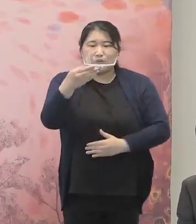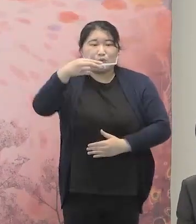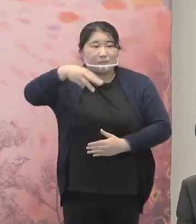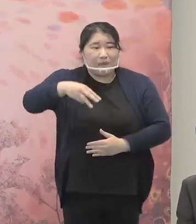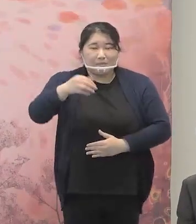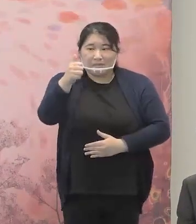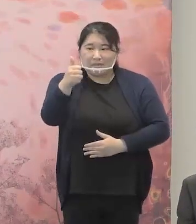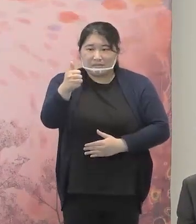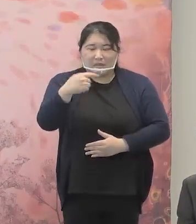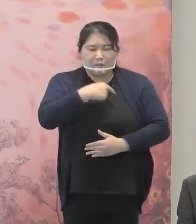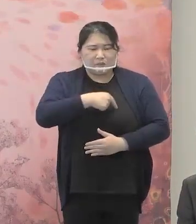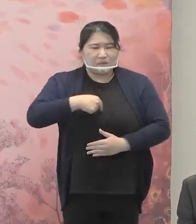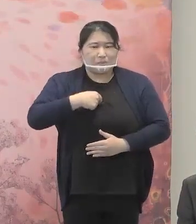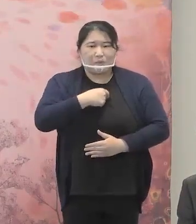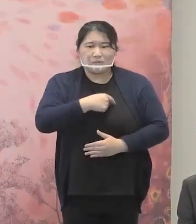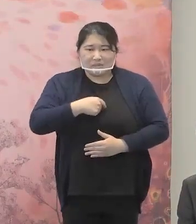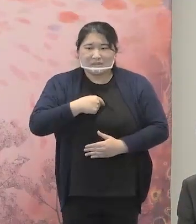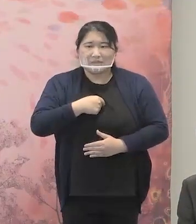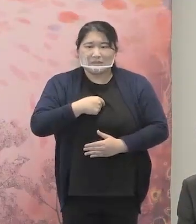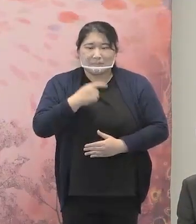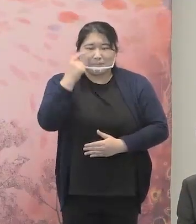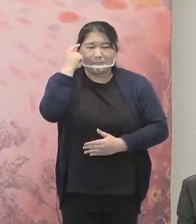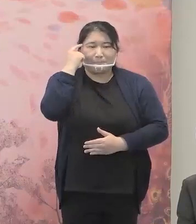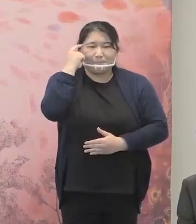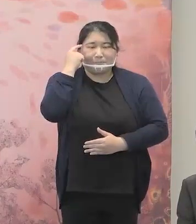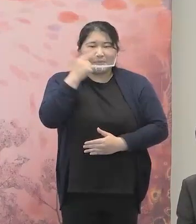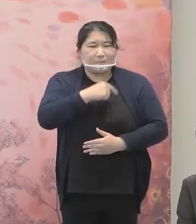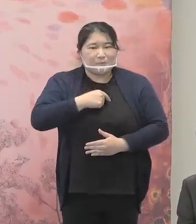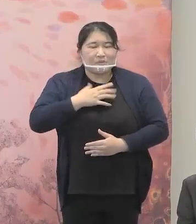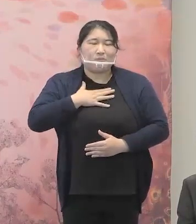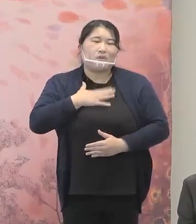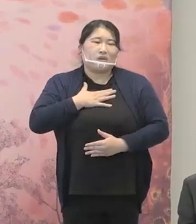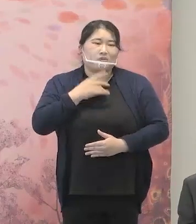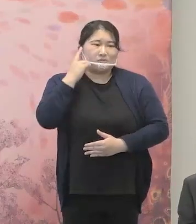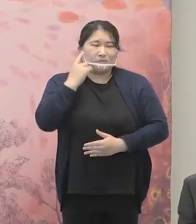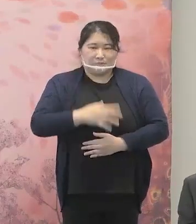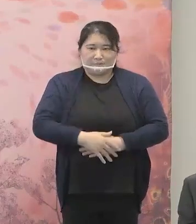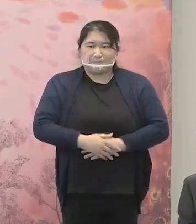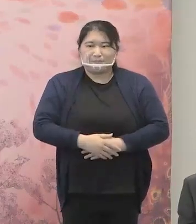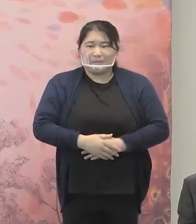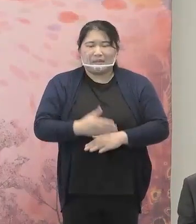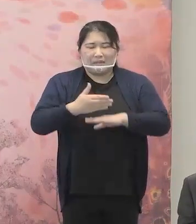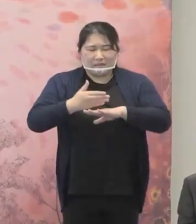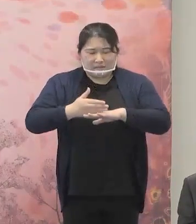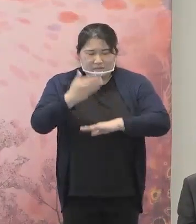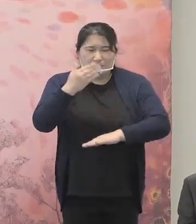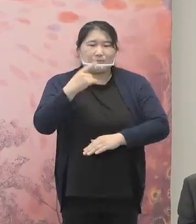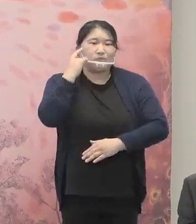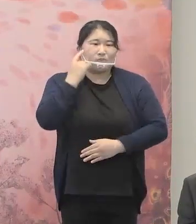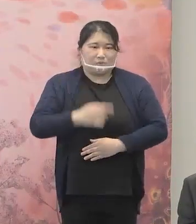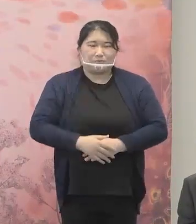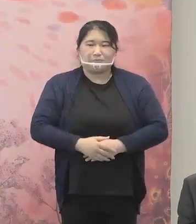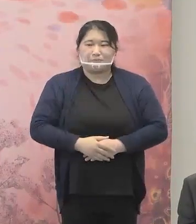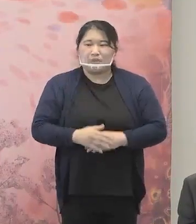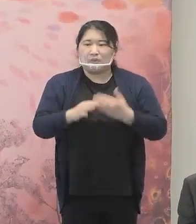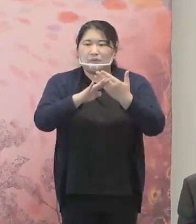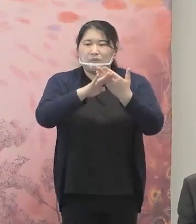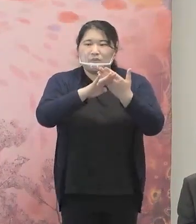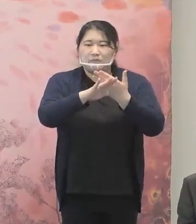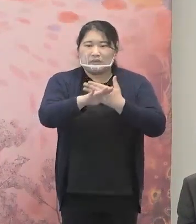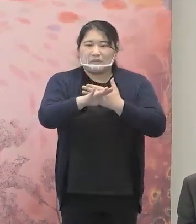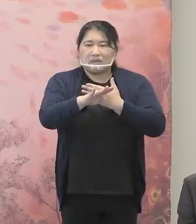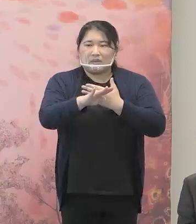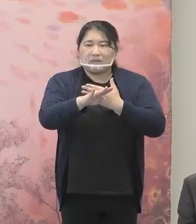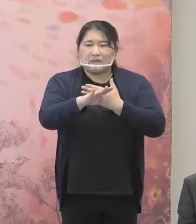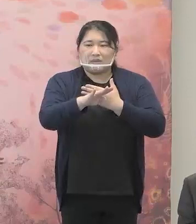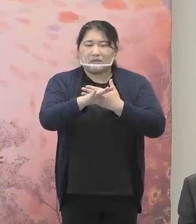クトに対する思いというのを感じさせていただくところで本当にありがたいことだと思います。その他い